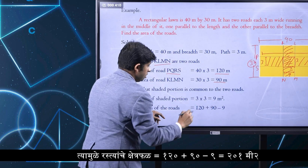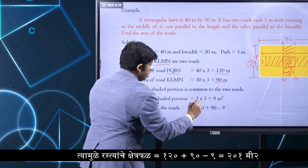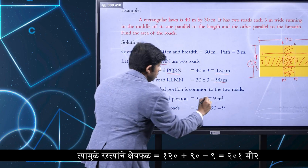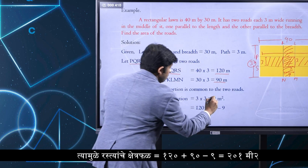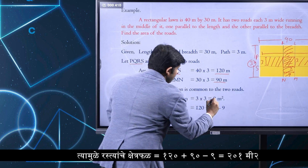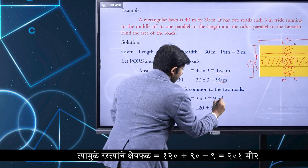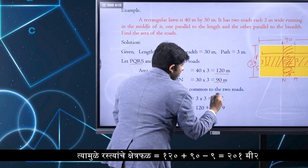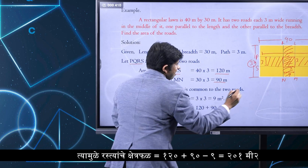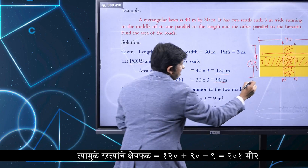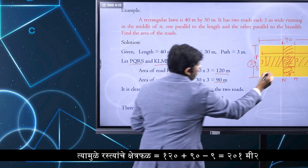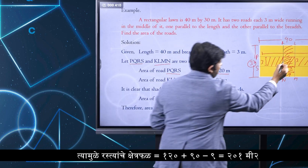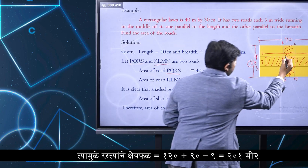टू 201 मीटर.